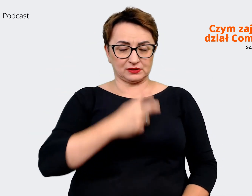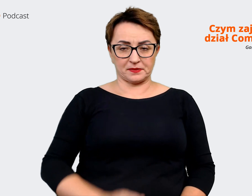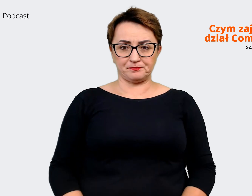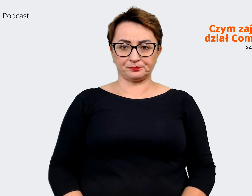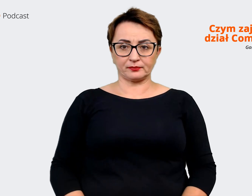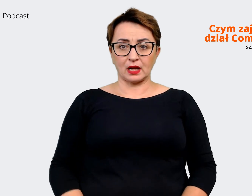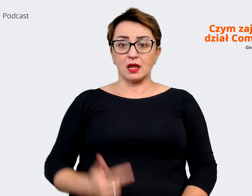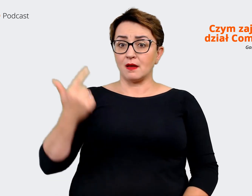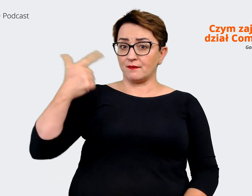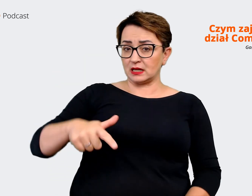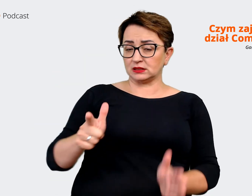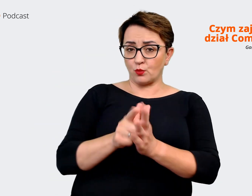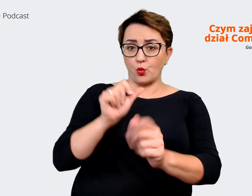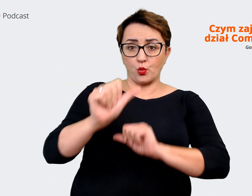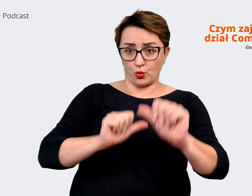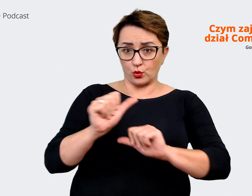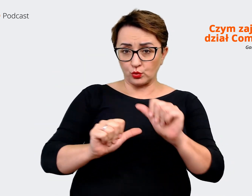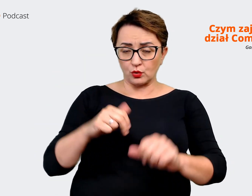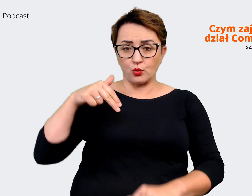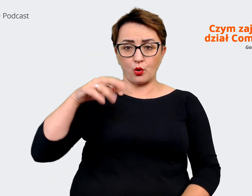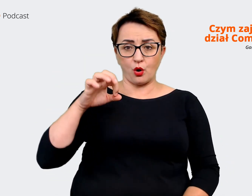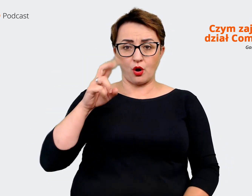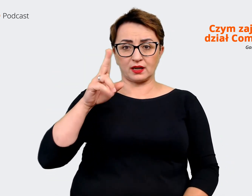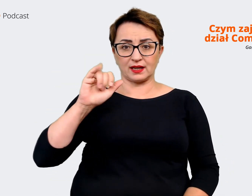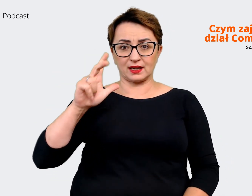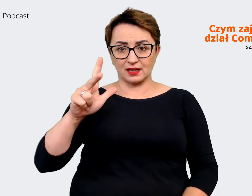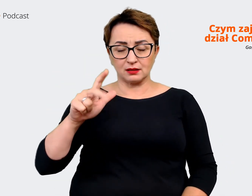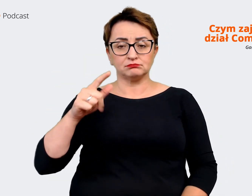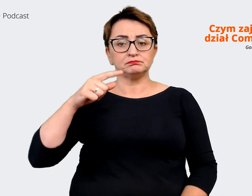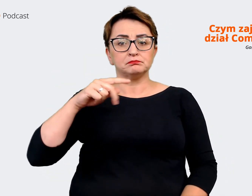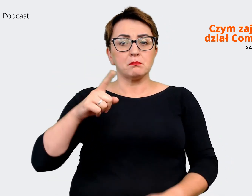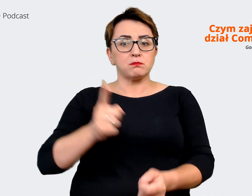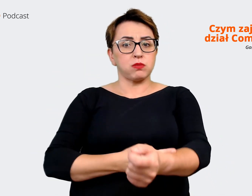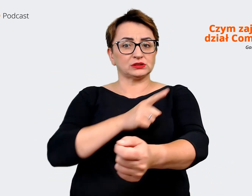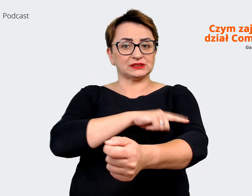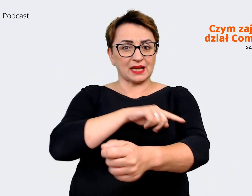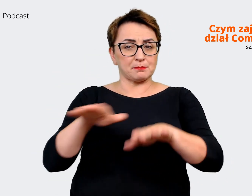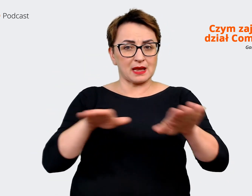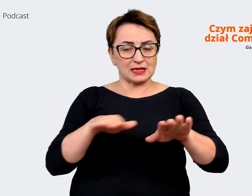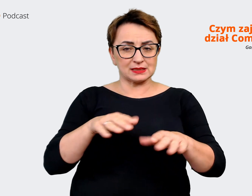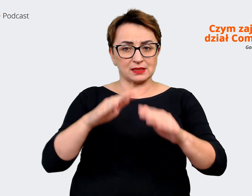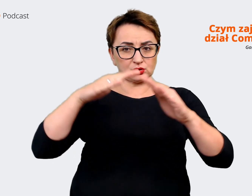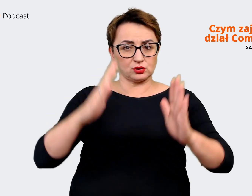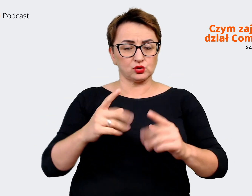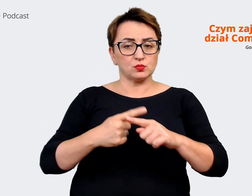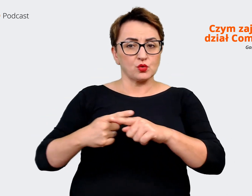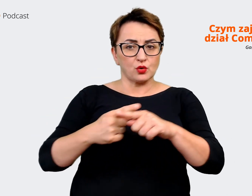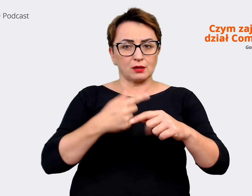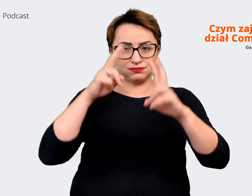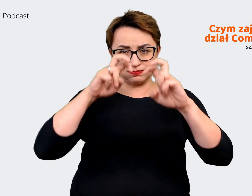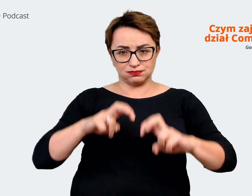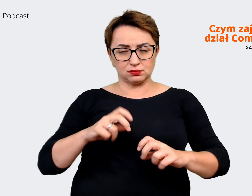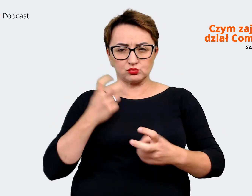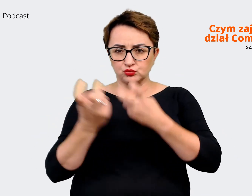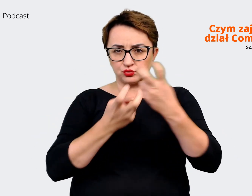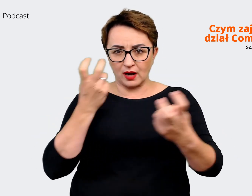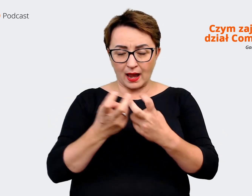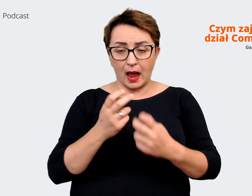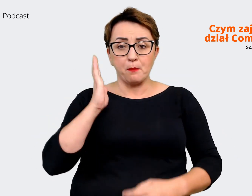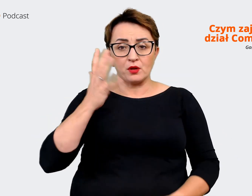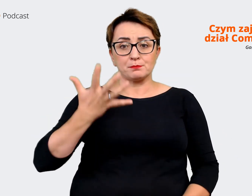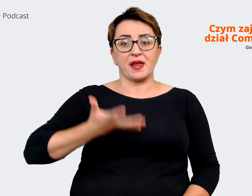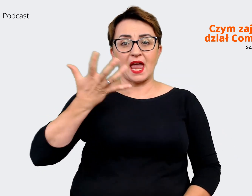W 2017 roku UOKiK zrobił w siedzibie spółki w Poznaniu przeszukanie. No i następnie przez 5 lat trwało